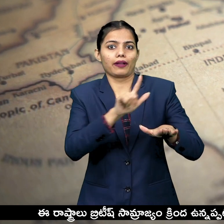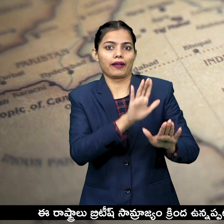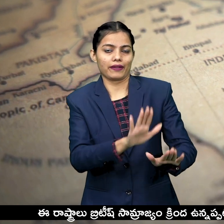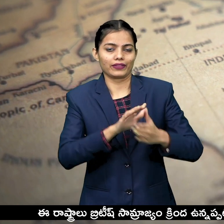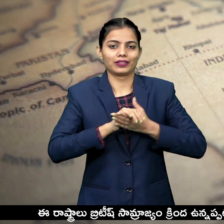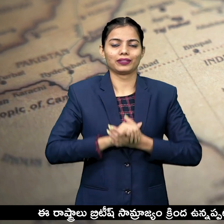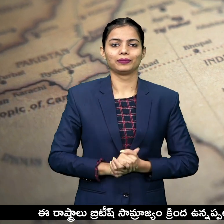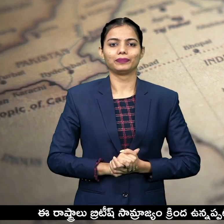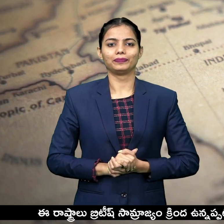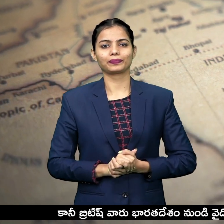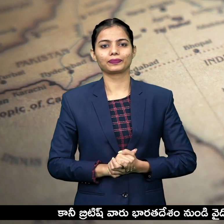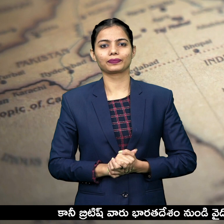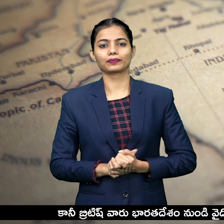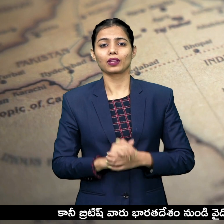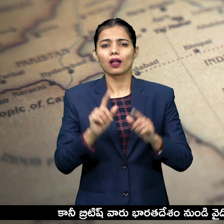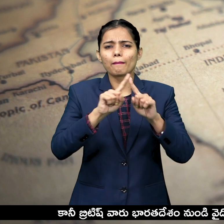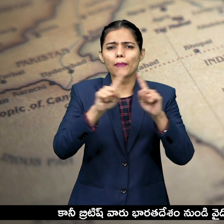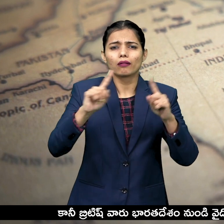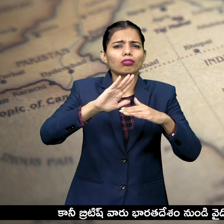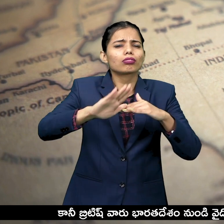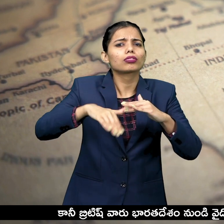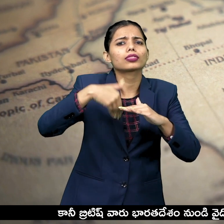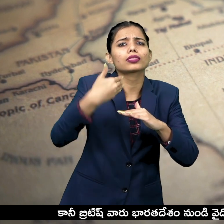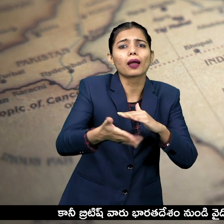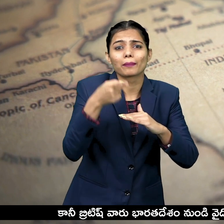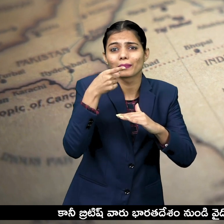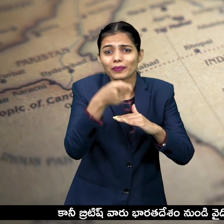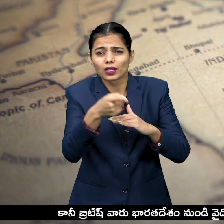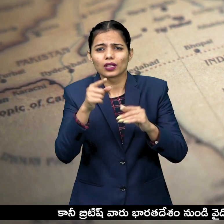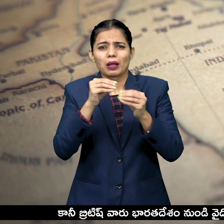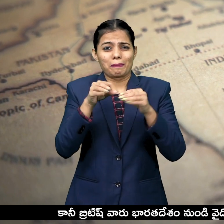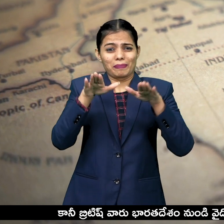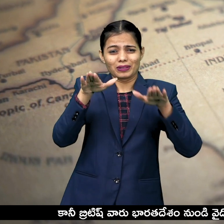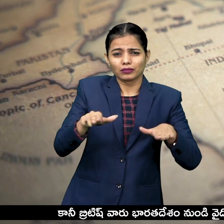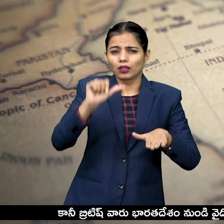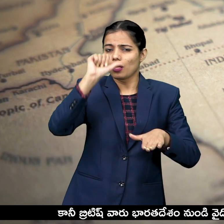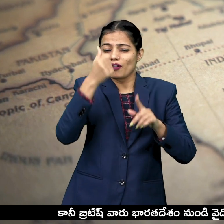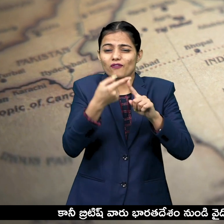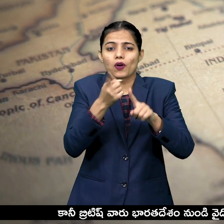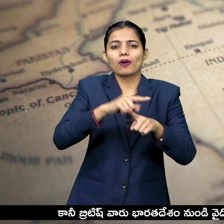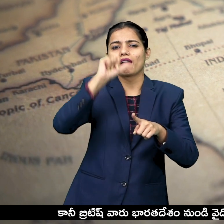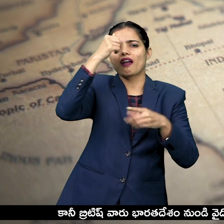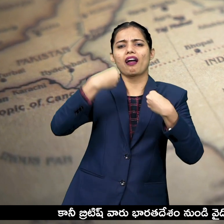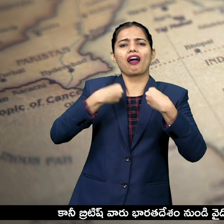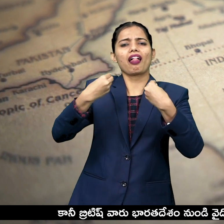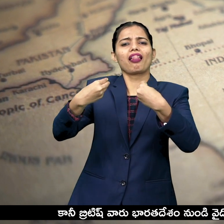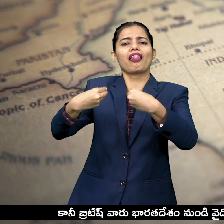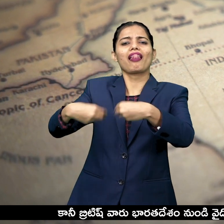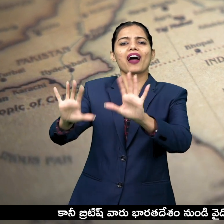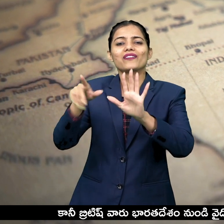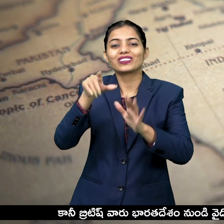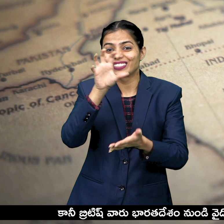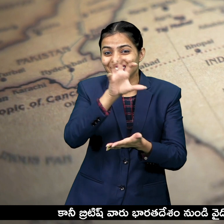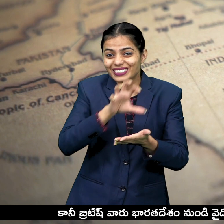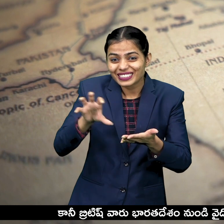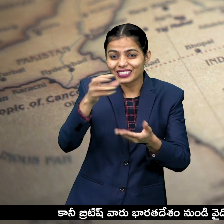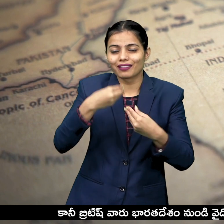ఉన్నాయి. కానీ బ్రిటిష్ వారు భారతదేశం నుండి వైదొలిగిన తరువాత ఈ రాష్ట్రాలు స్వతంత్రంగా మారాయి.